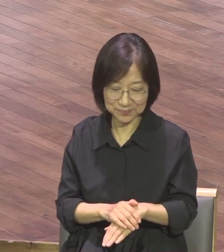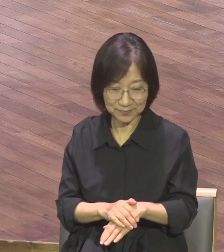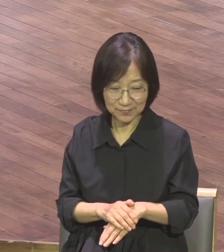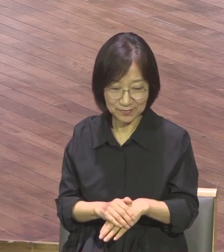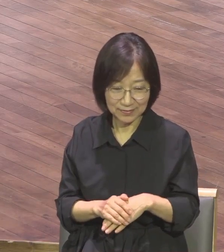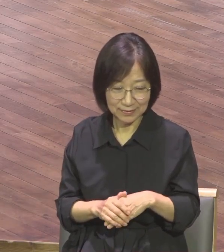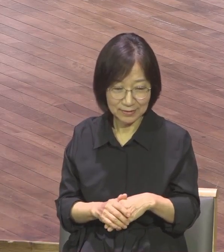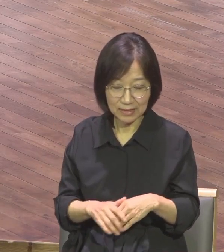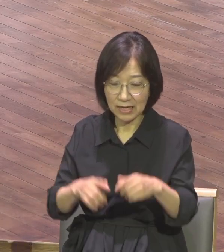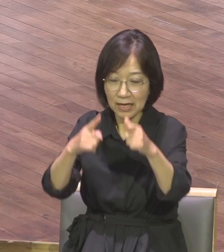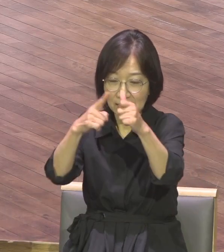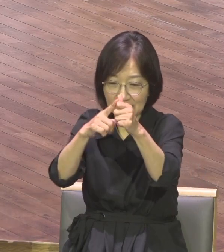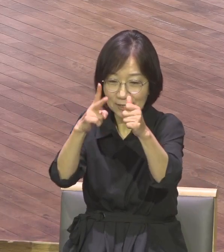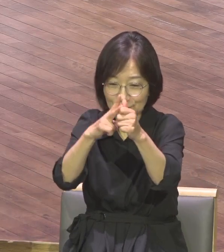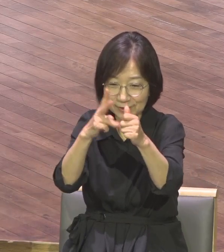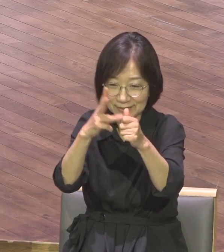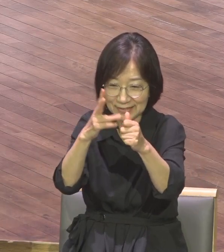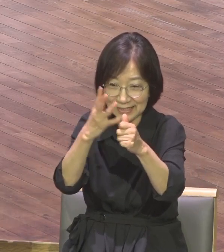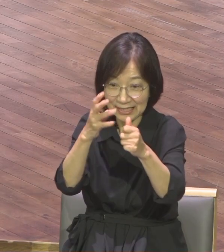됐다.